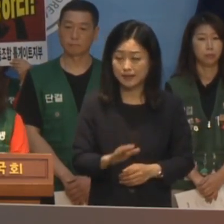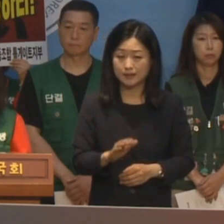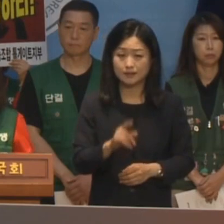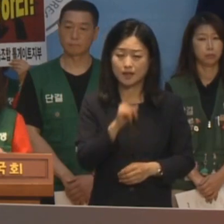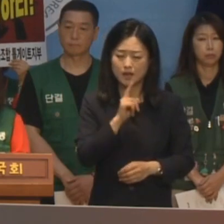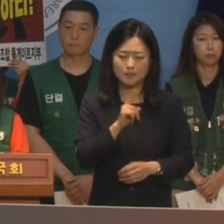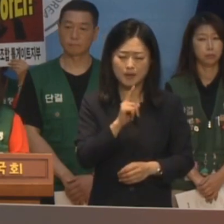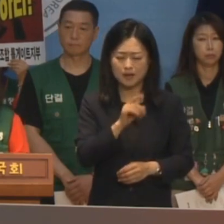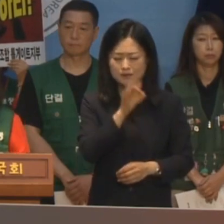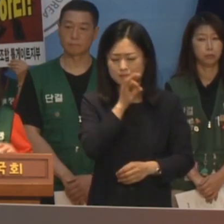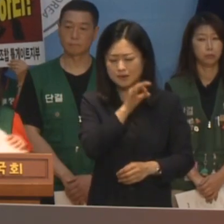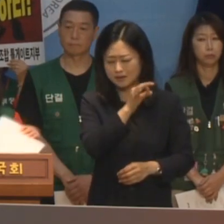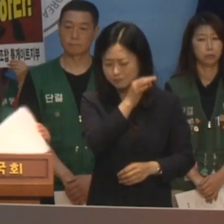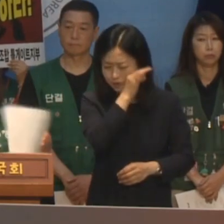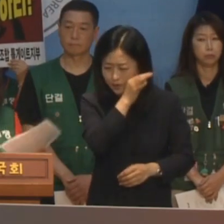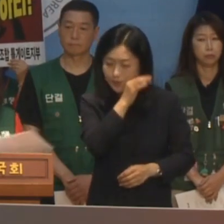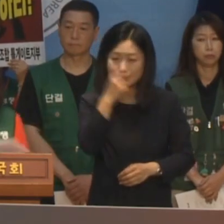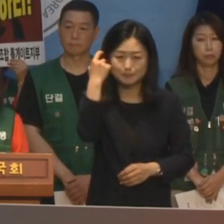말을 하기 부끄럽습니다.